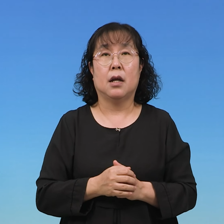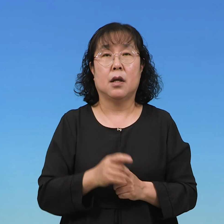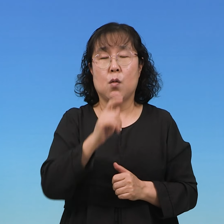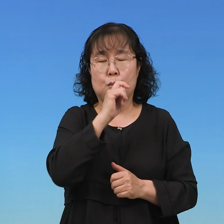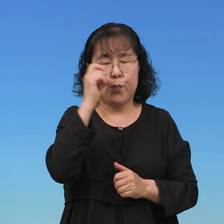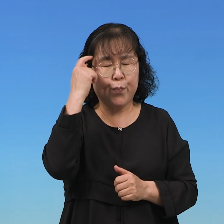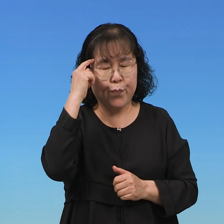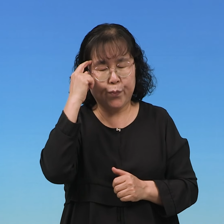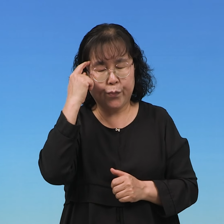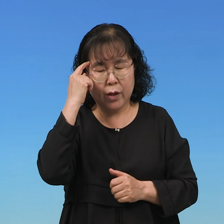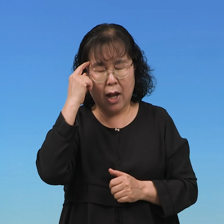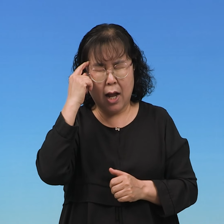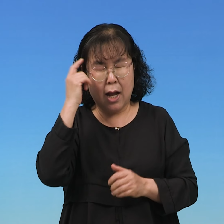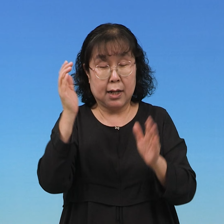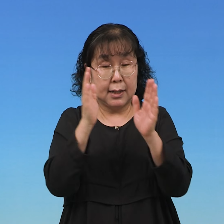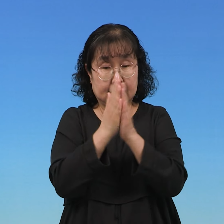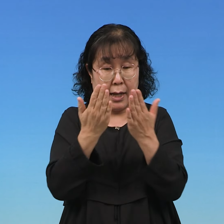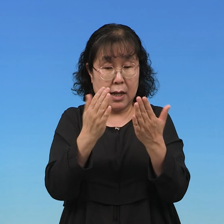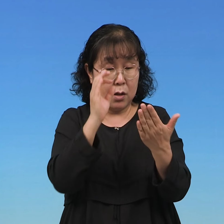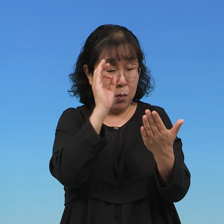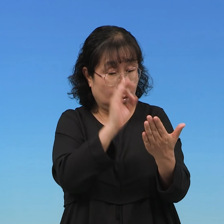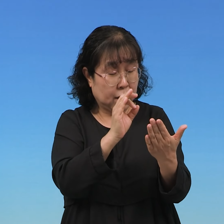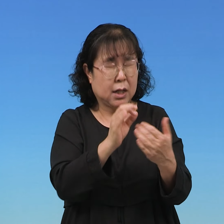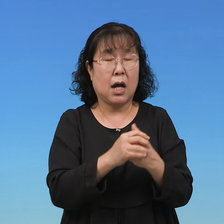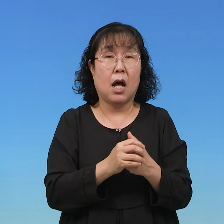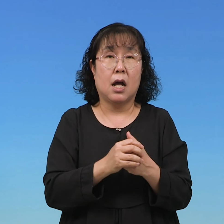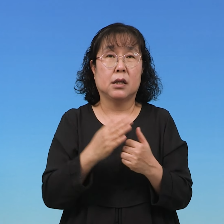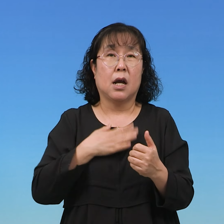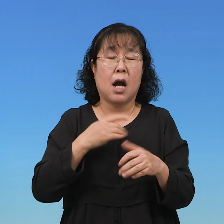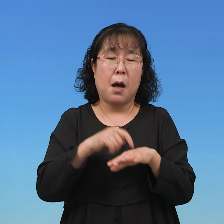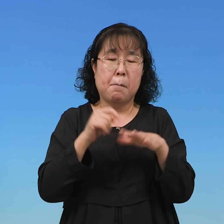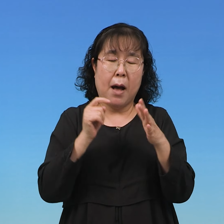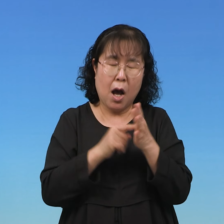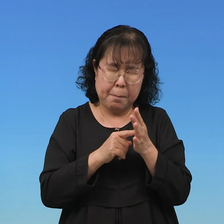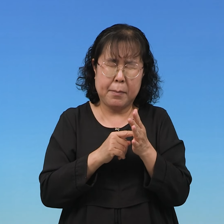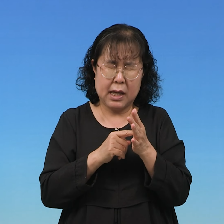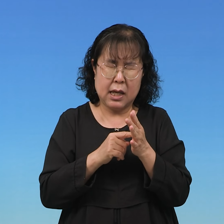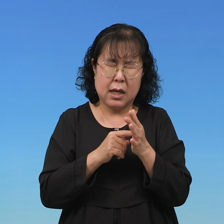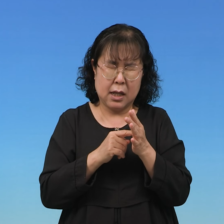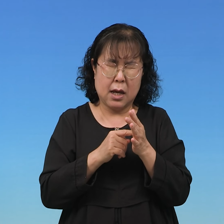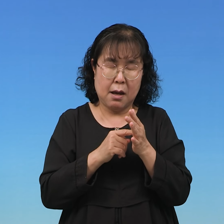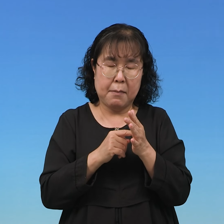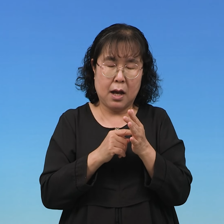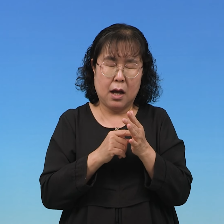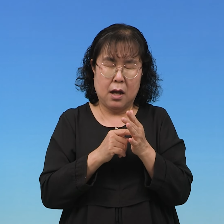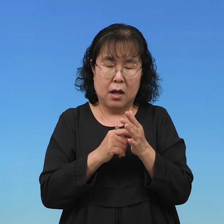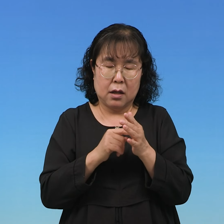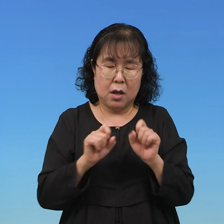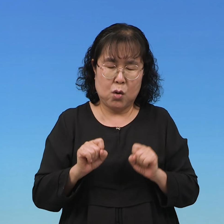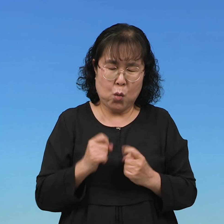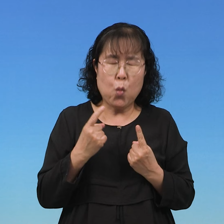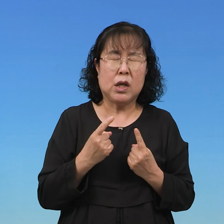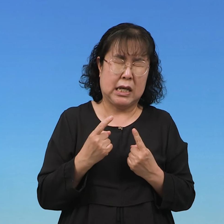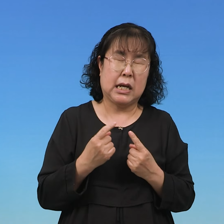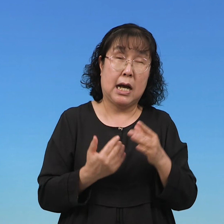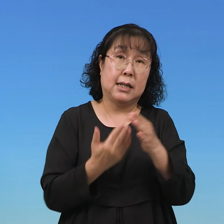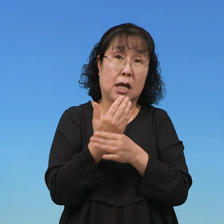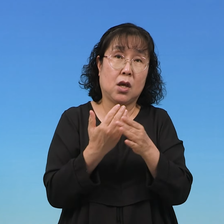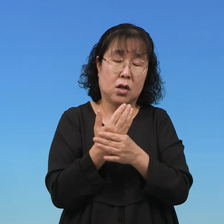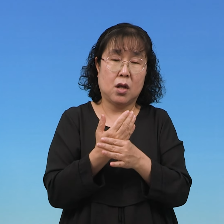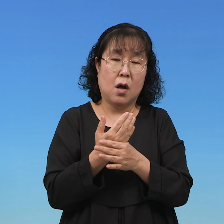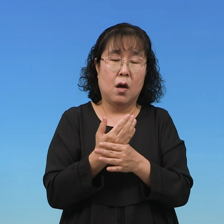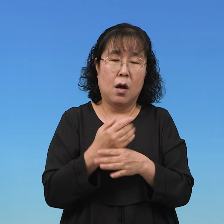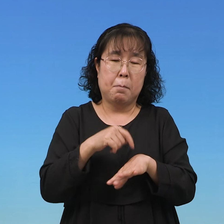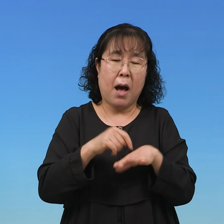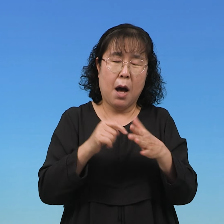그러는데 이제 이 묵상집에서 이런 내용을 다루다 보니까 제 마음이 그렇게 점화가 돼서 한 주 내내 마음이 먹먹한